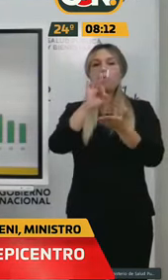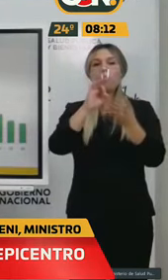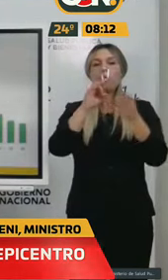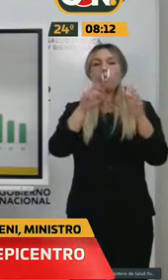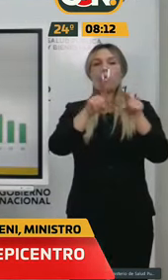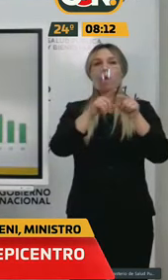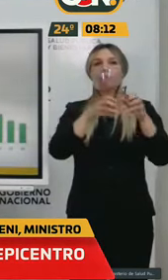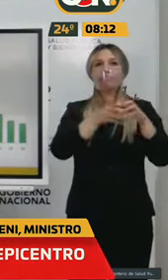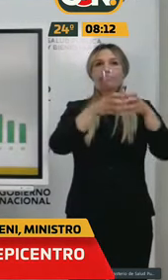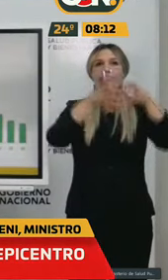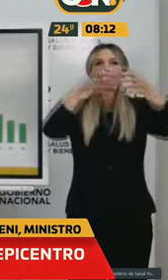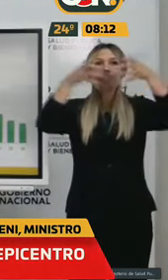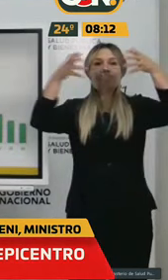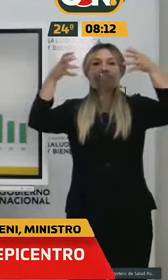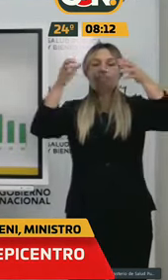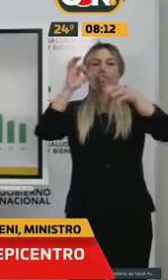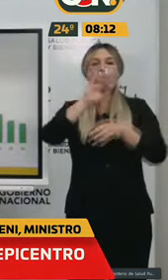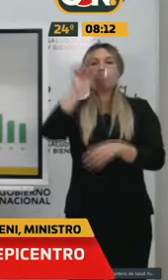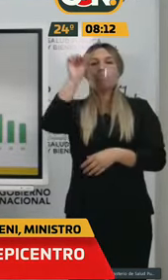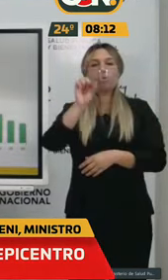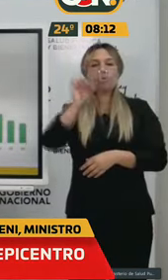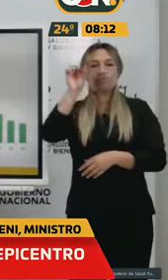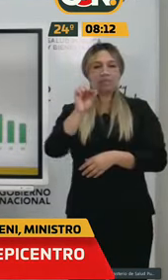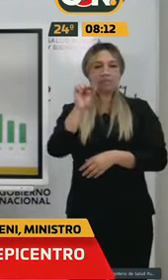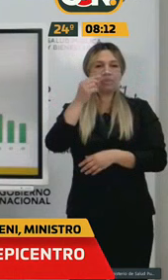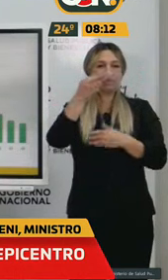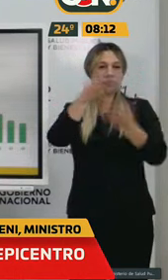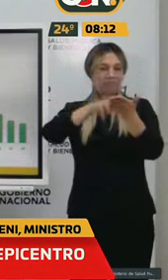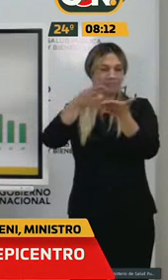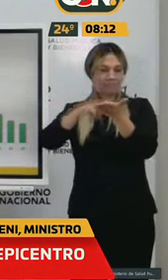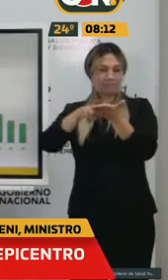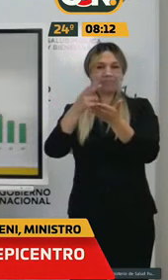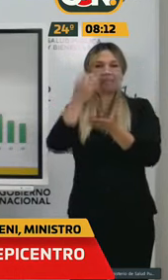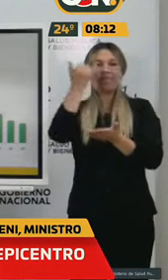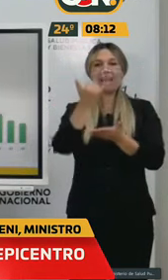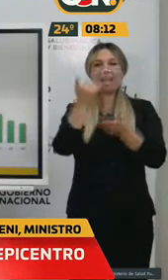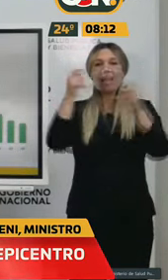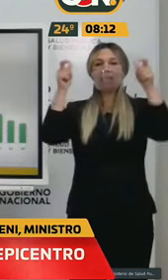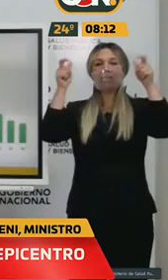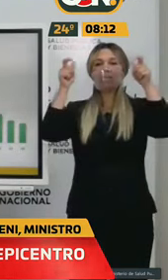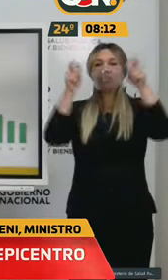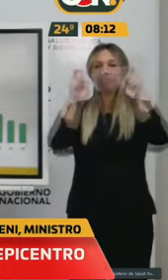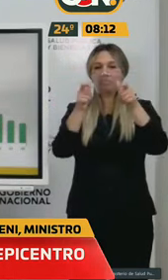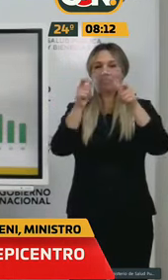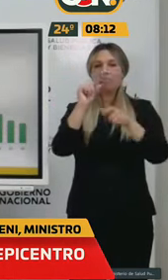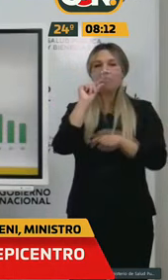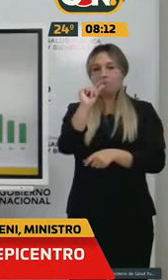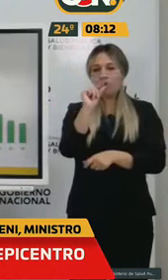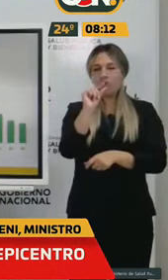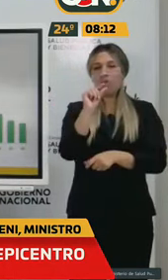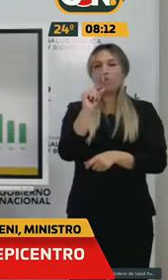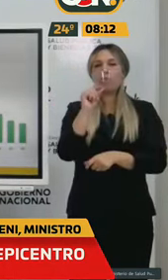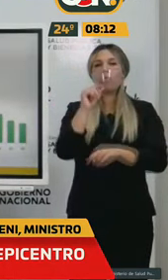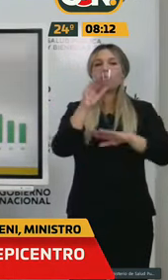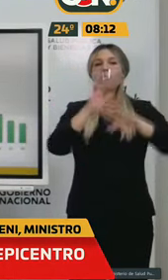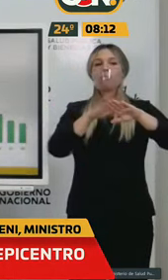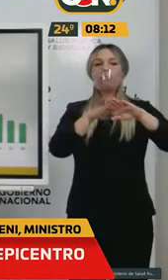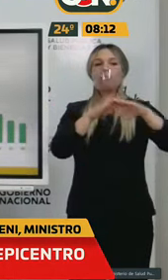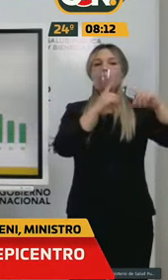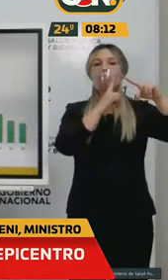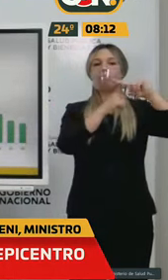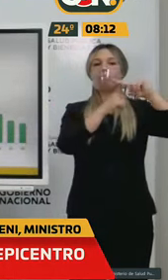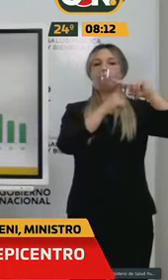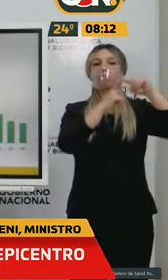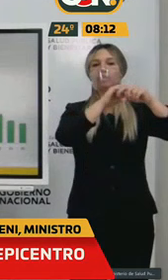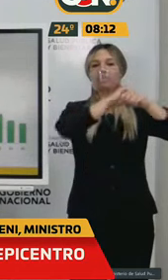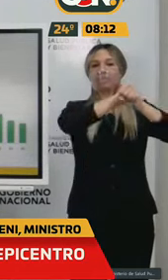fallecimiento o la tasa, si se quiere, siempre tiene un descenso un poco rezagado respecto al número de casos. ¿Qué quiere decir